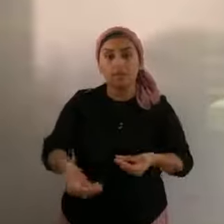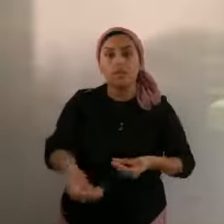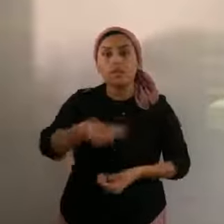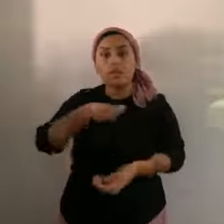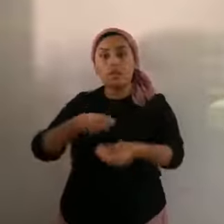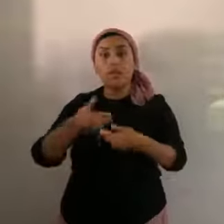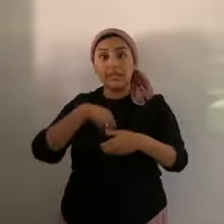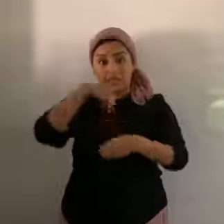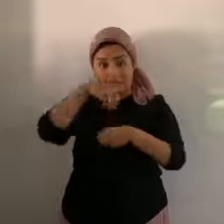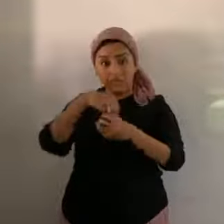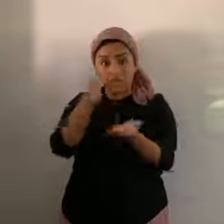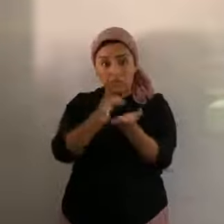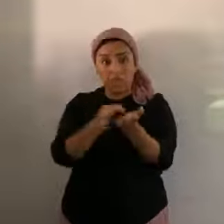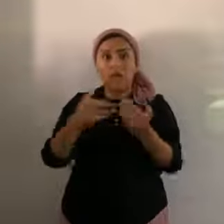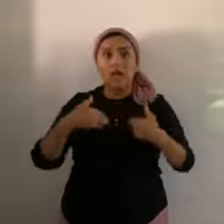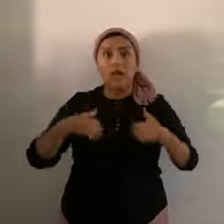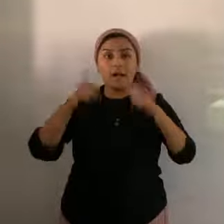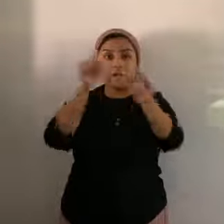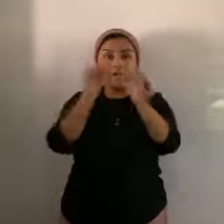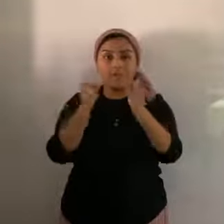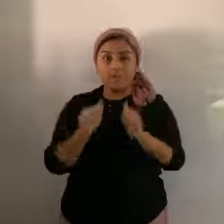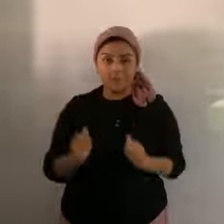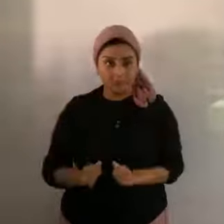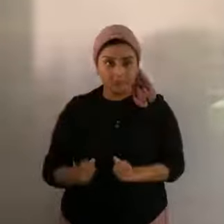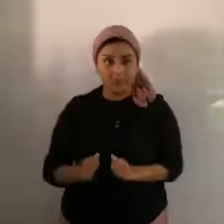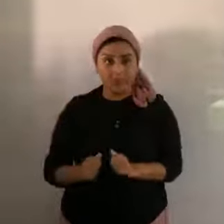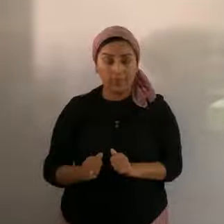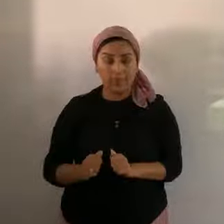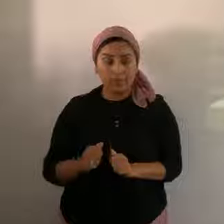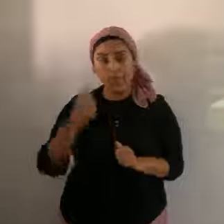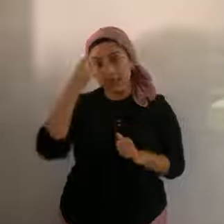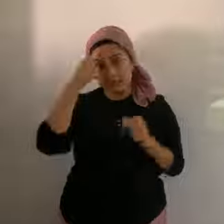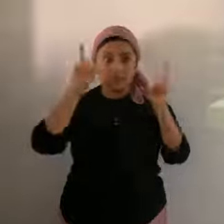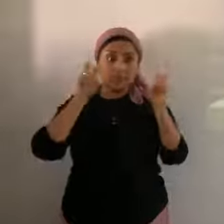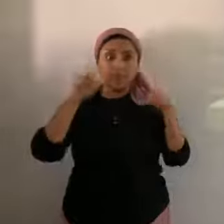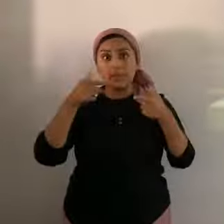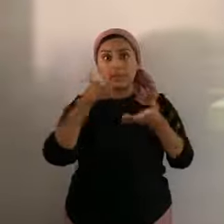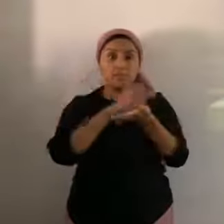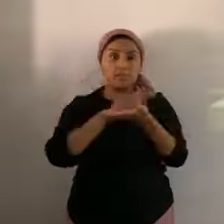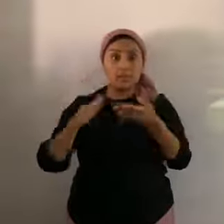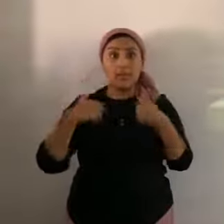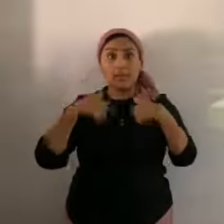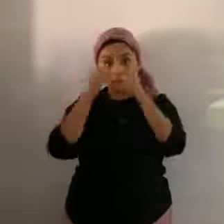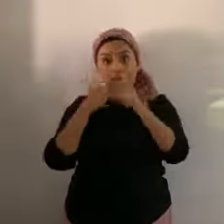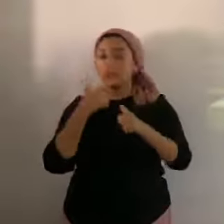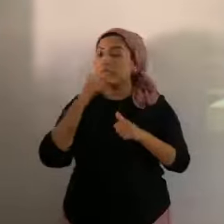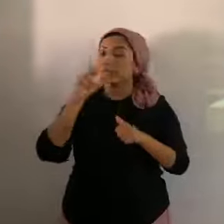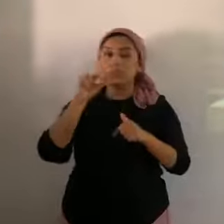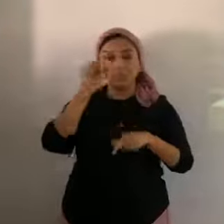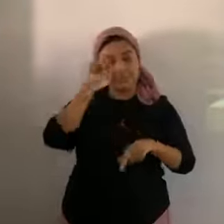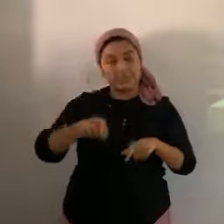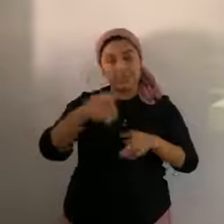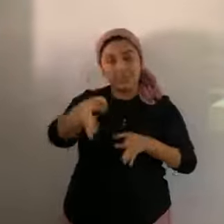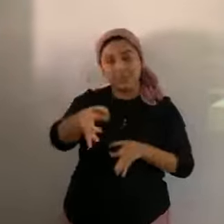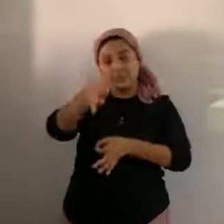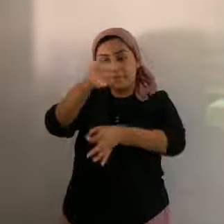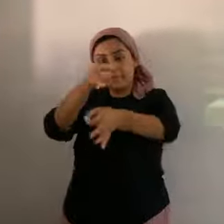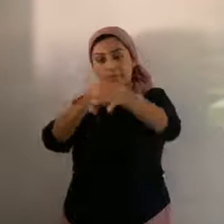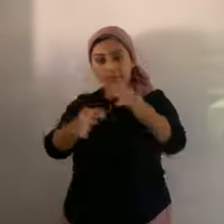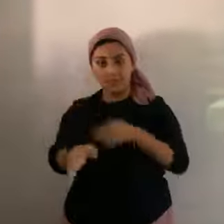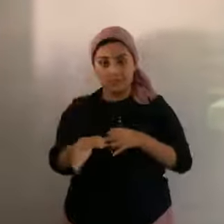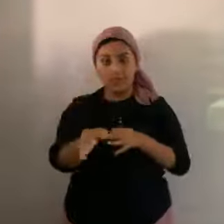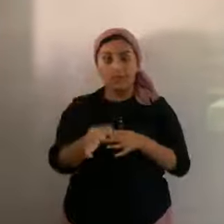traían imágenes, y entonces ahí sí, muy kadoshim, ¿no? Como traían imágenes, decían, no, tienes que cambiar